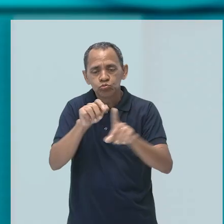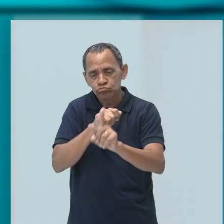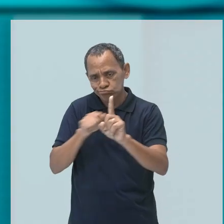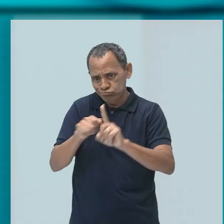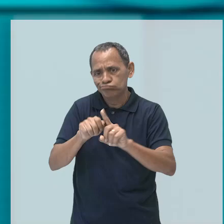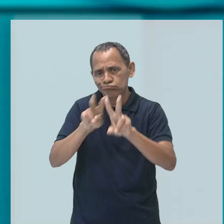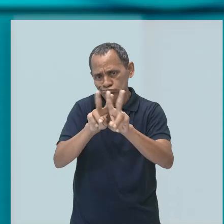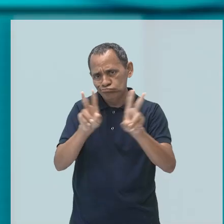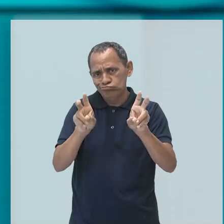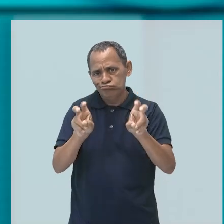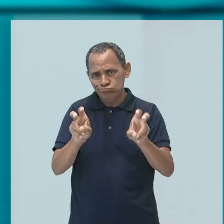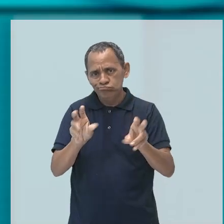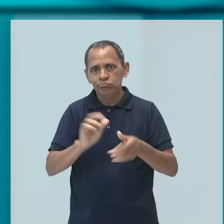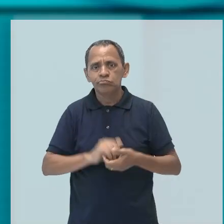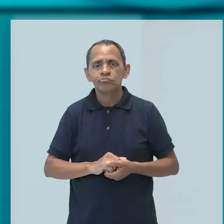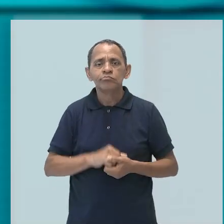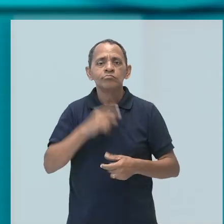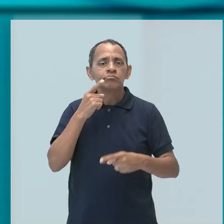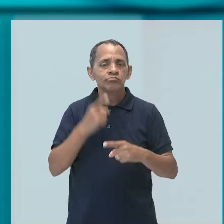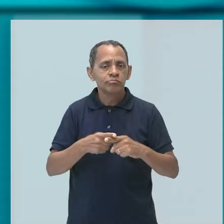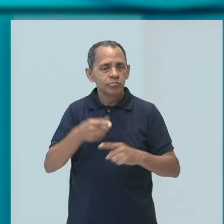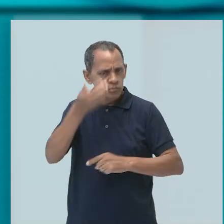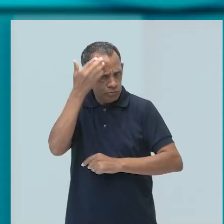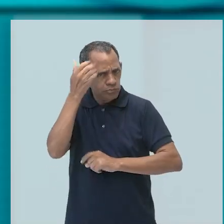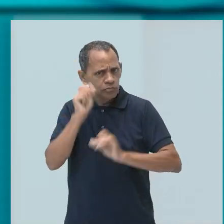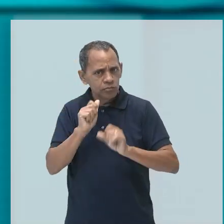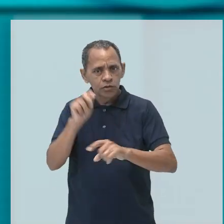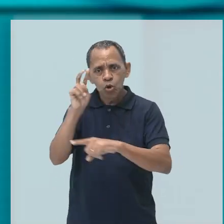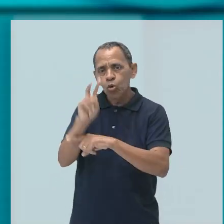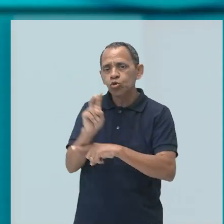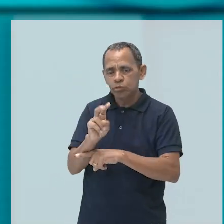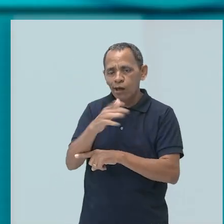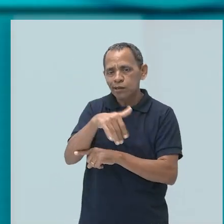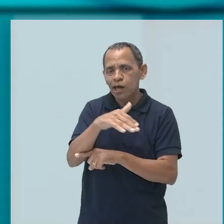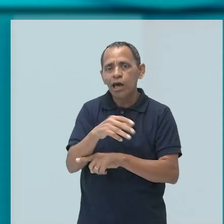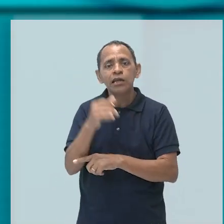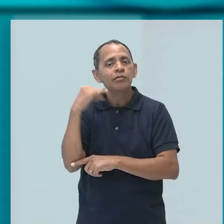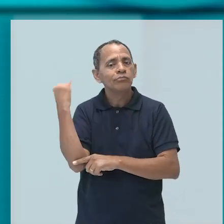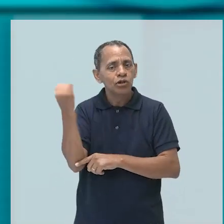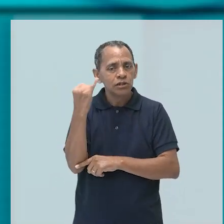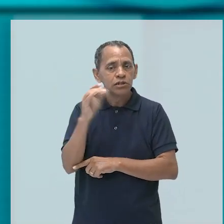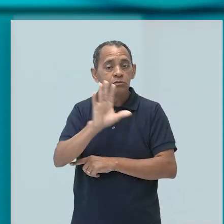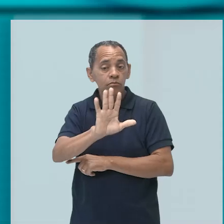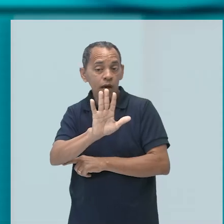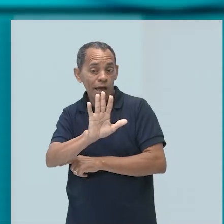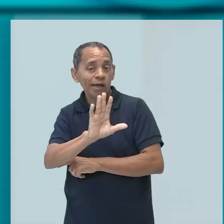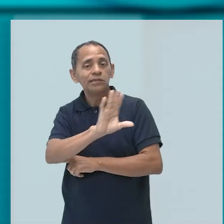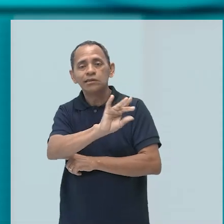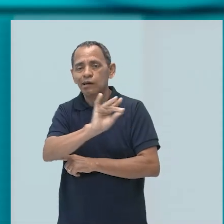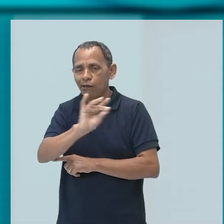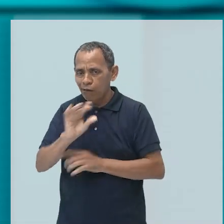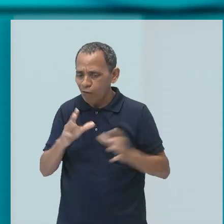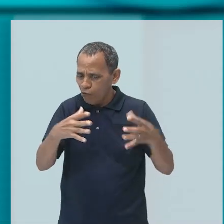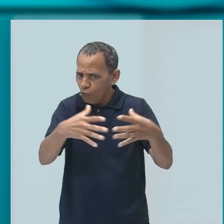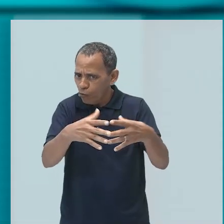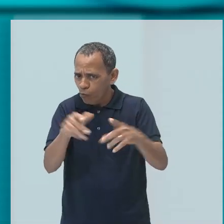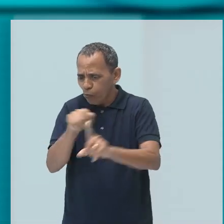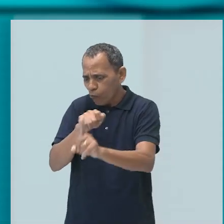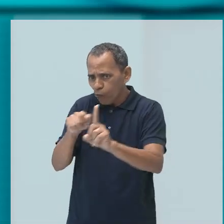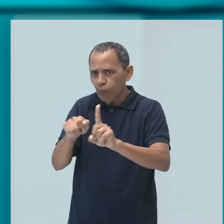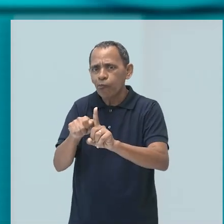esse tema? Porque sim, sabemos que preservar o ambiente é importante, mas cada grupo social vê